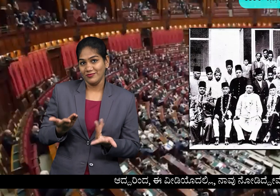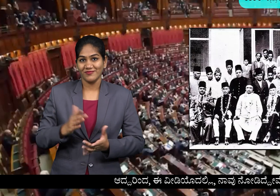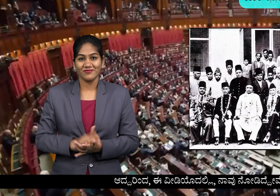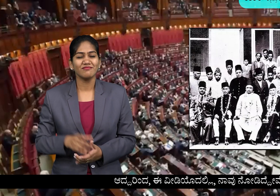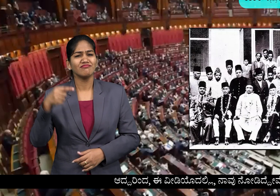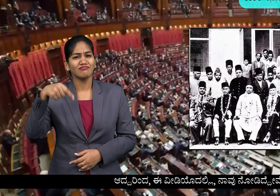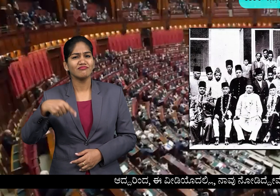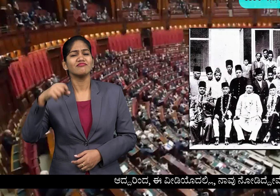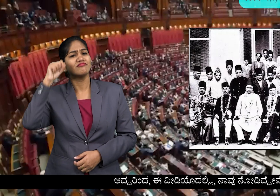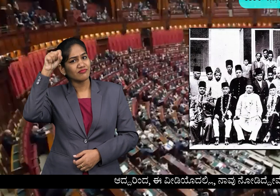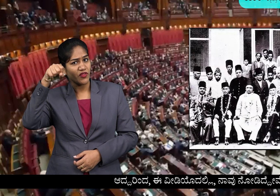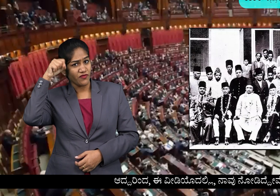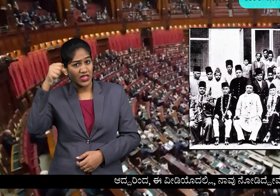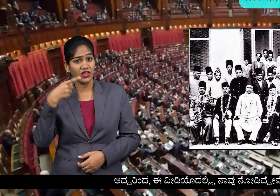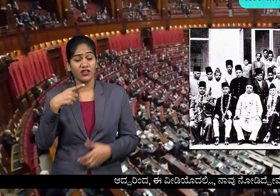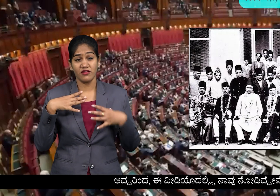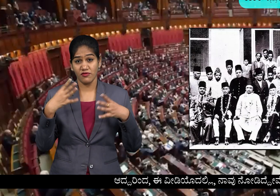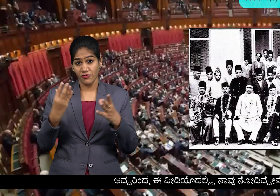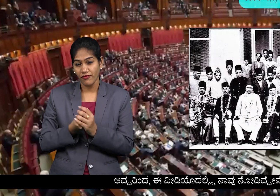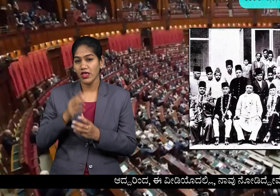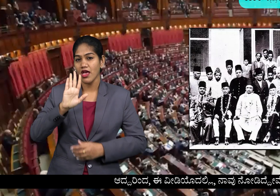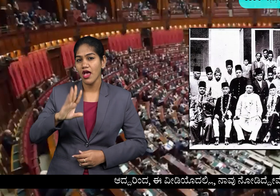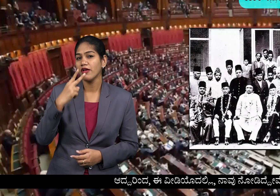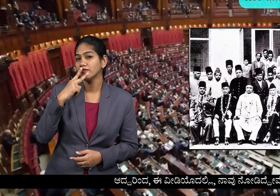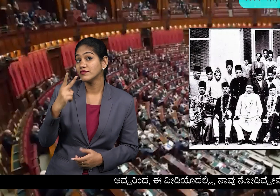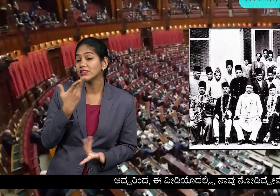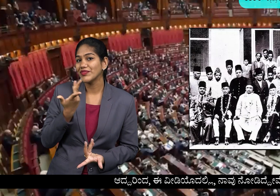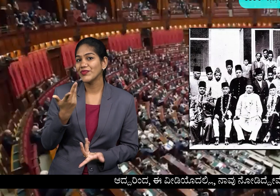ಆದ್ದರಿಂದ ಈ ವಿಡಿಯೋದಲ್ಲಿ ನಾವು ನೋಡಿದ್ದೇವೆ